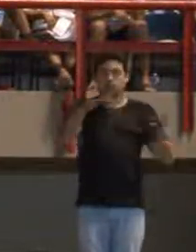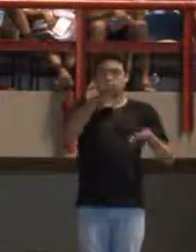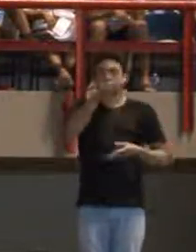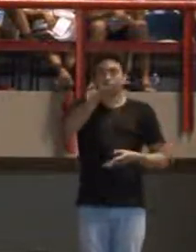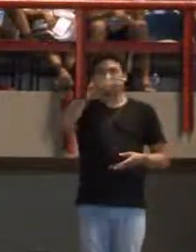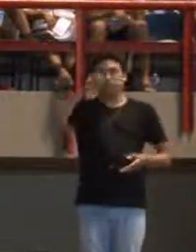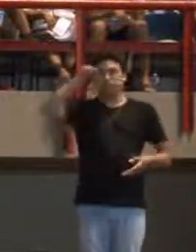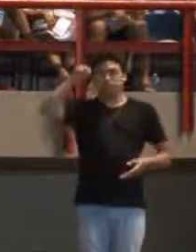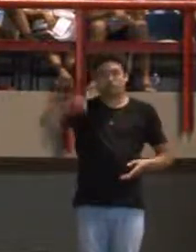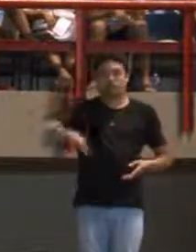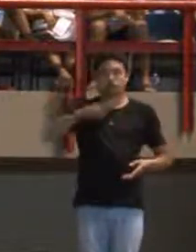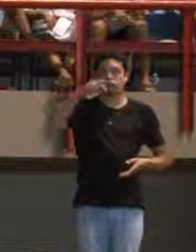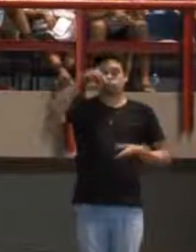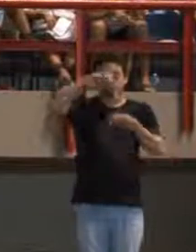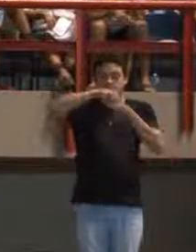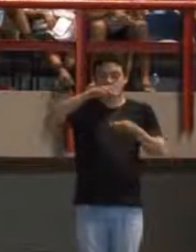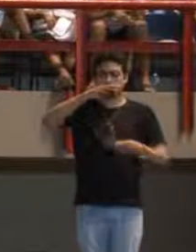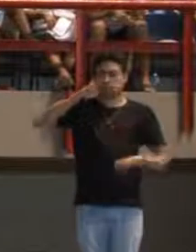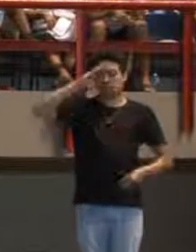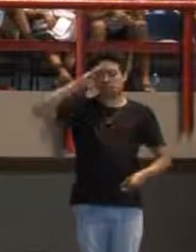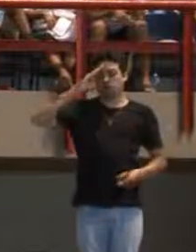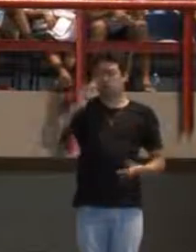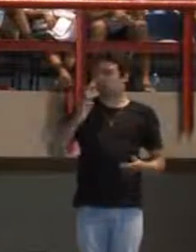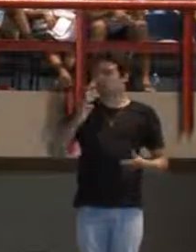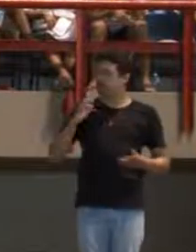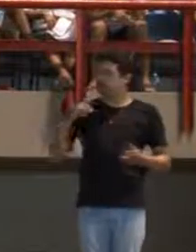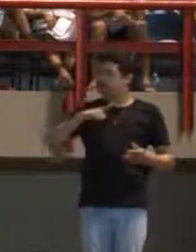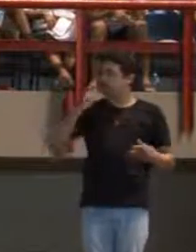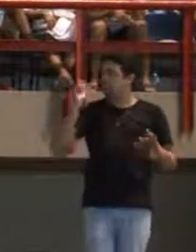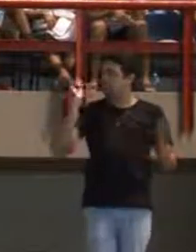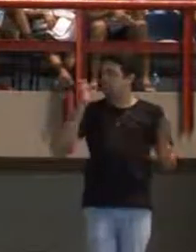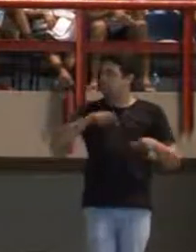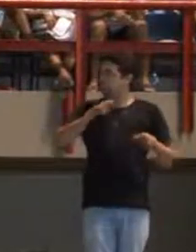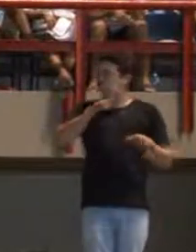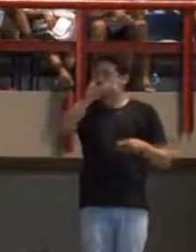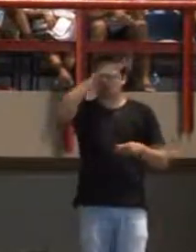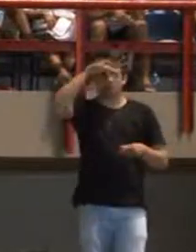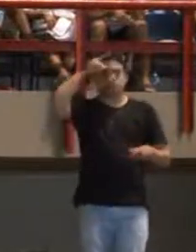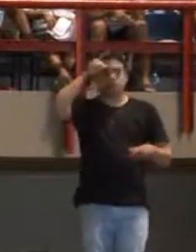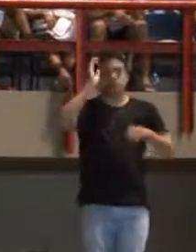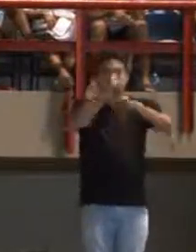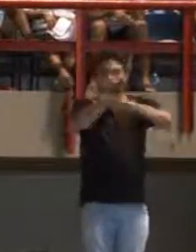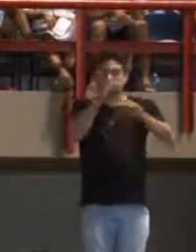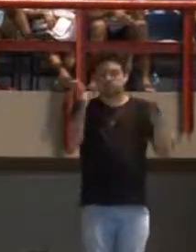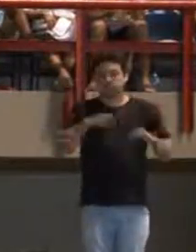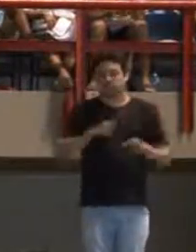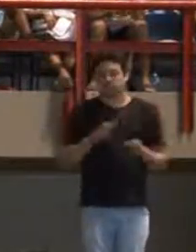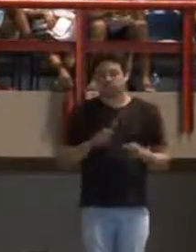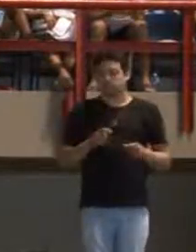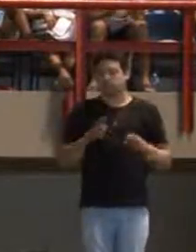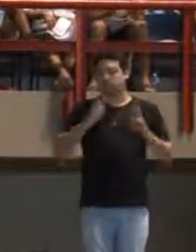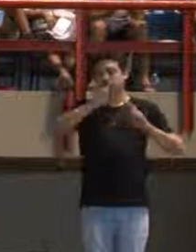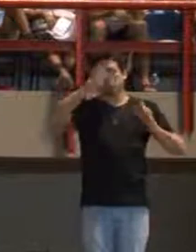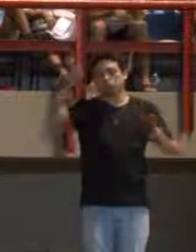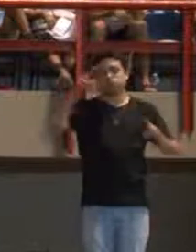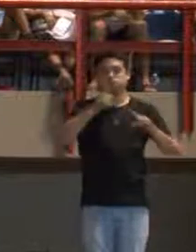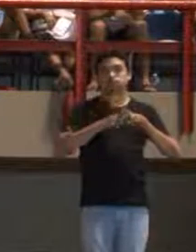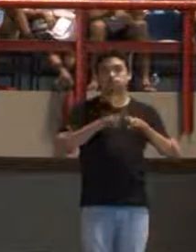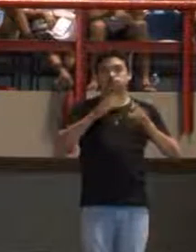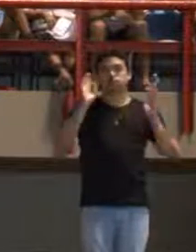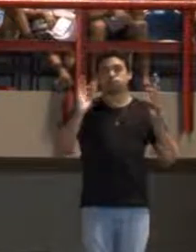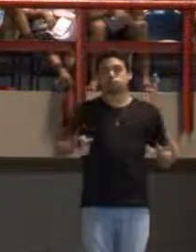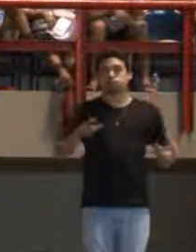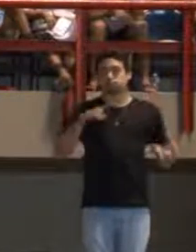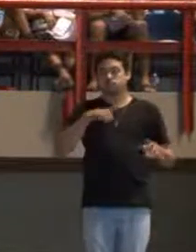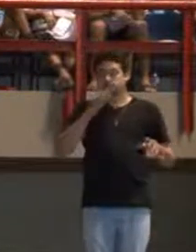mil soldados brasileiros na Amazônia. Nós temos chance numa guerra na Amazônia? Temos. Né? É diferente de uma guerra que é